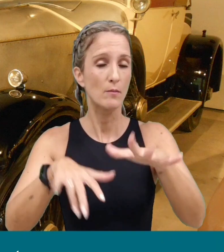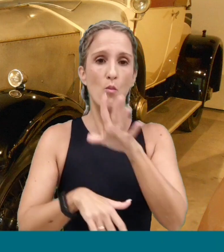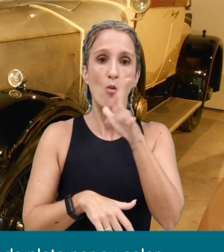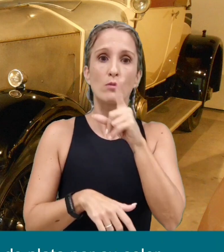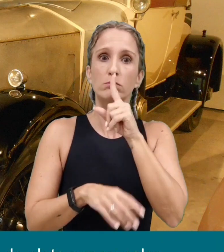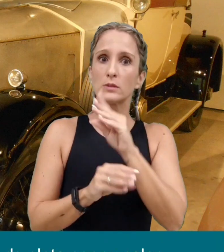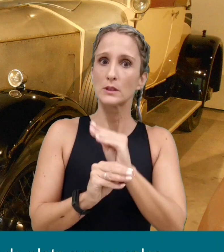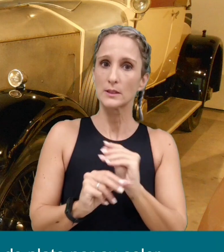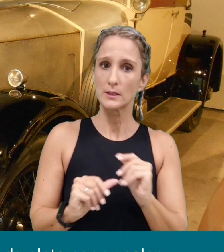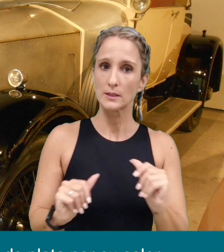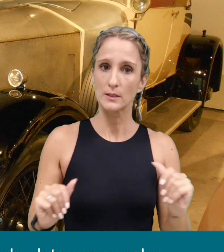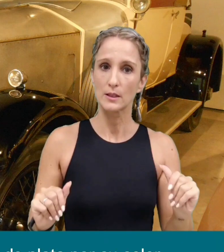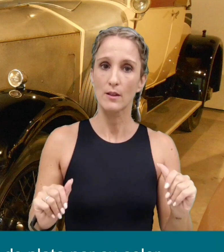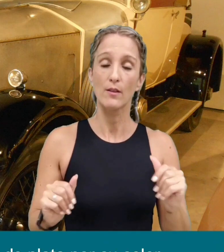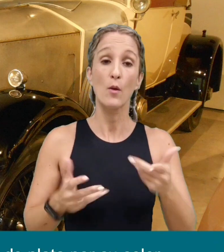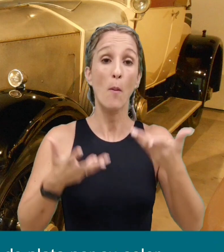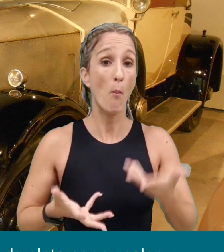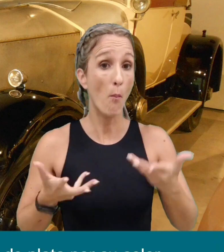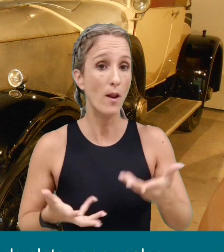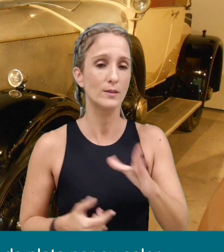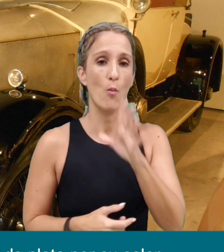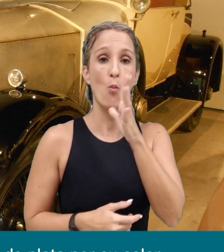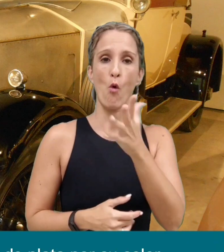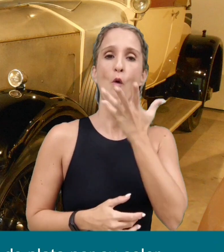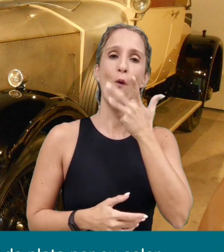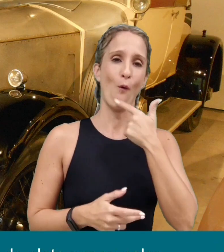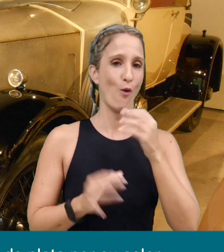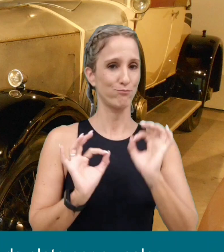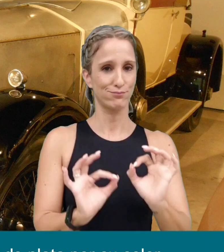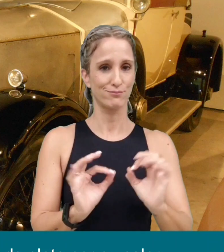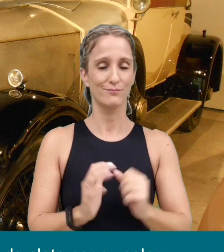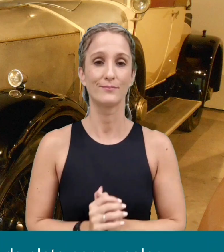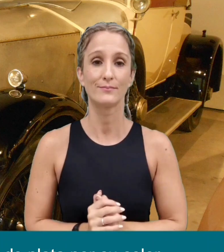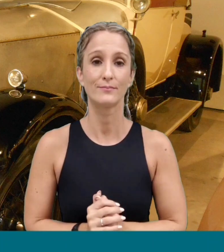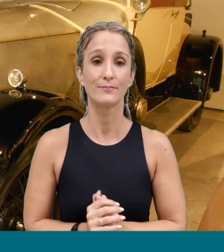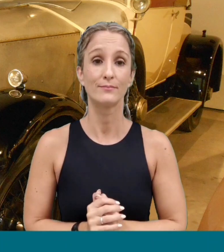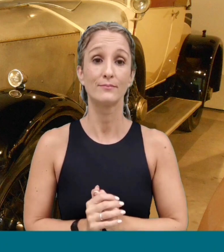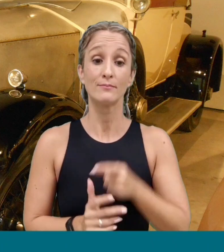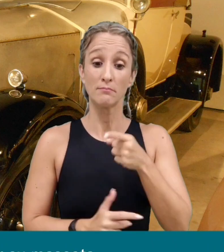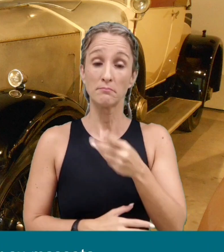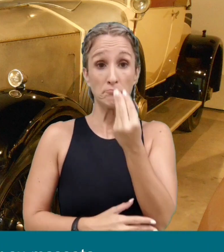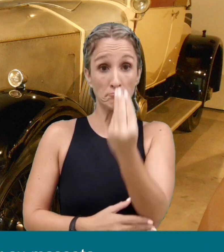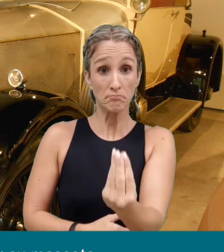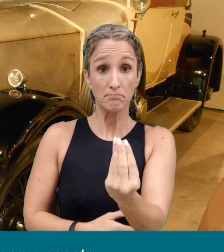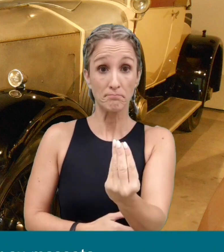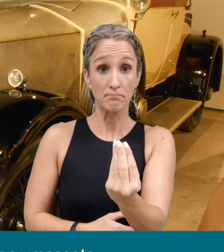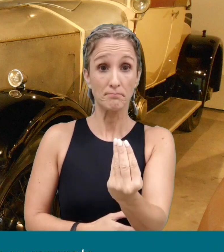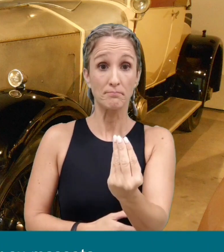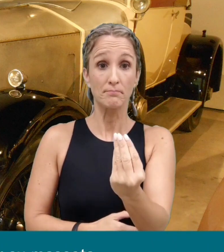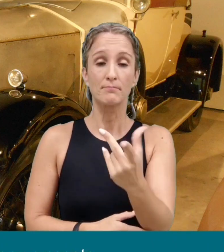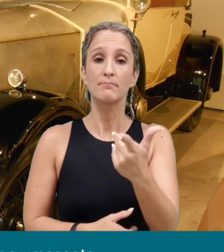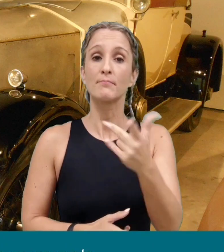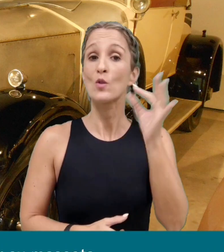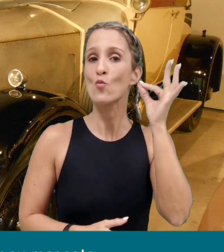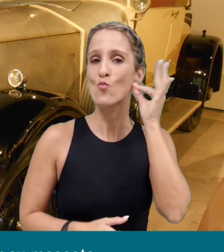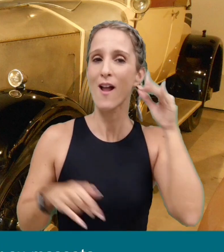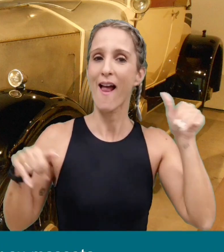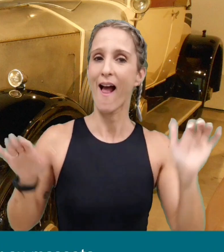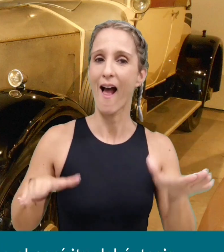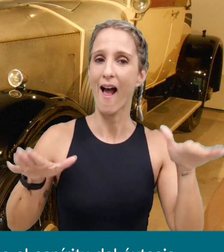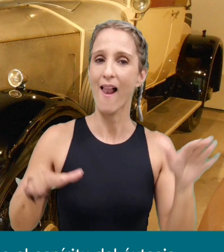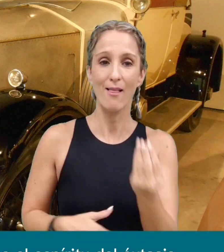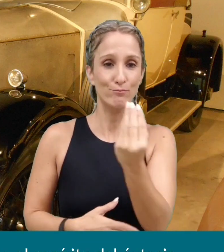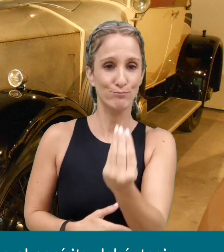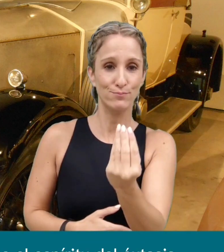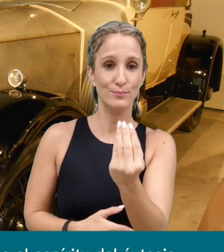fantasma por los silencioso que era y de plata por su color esta Coronado por su